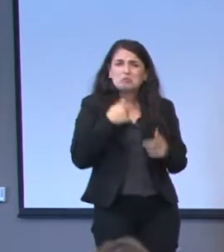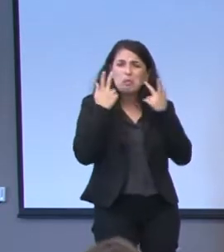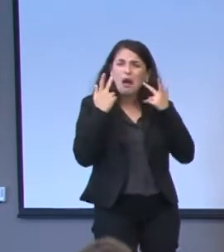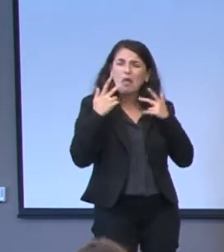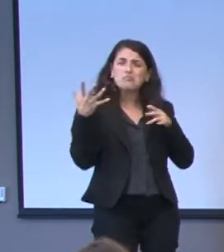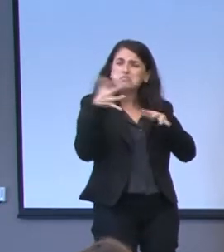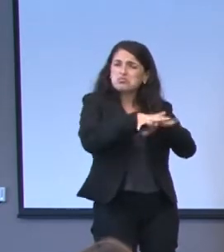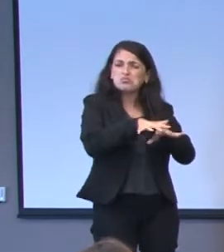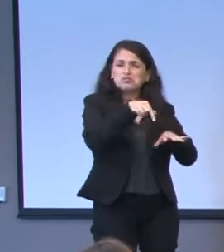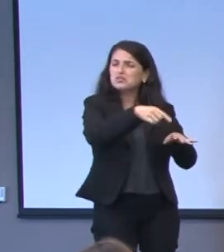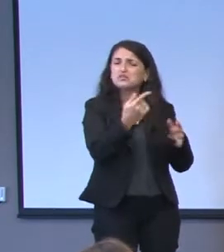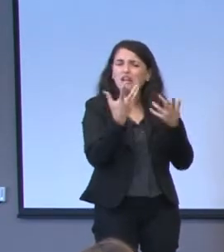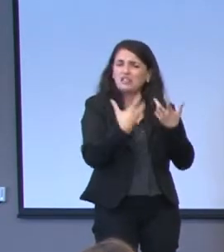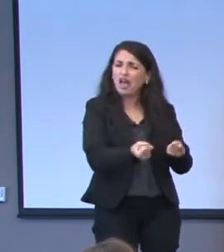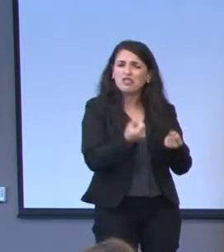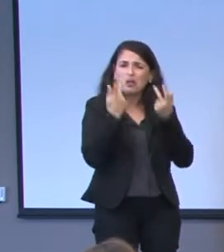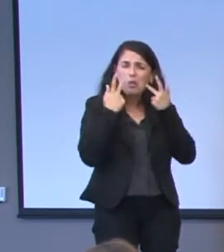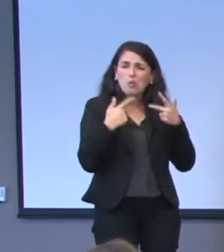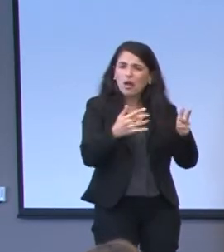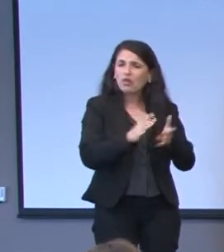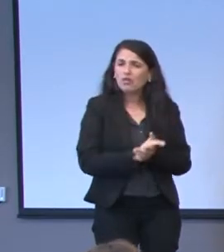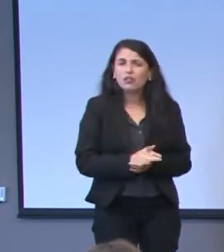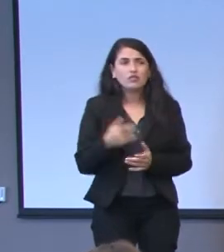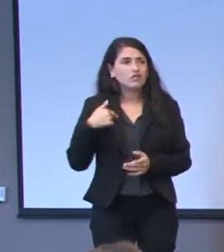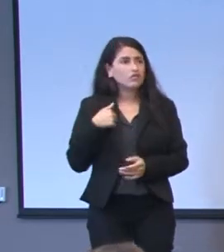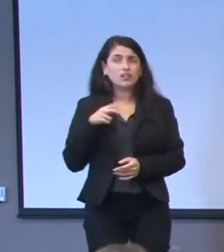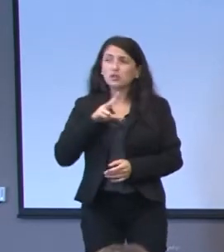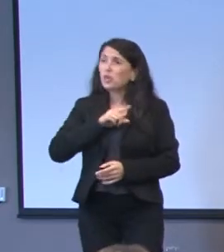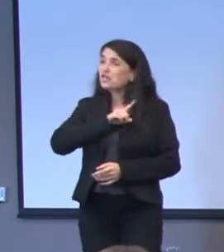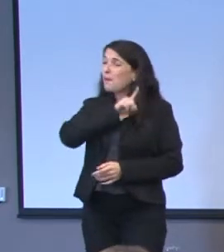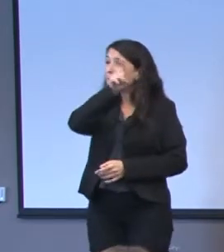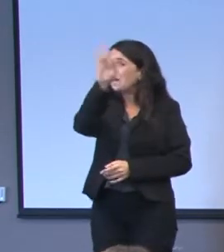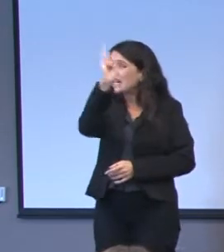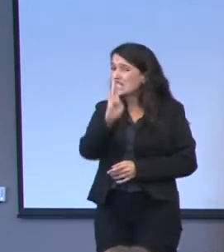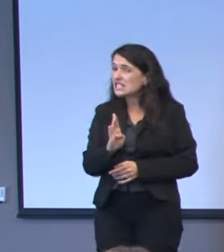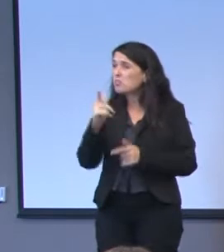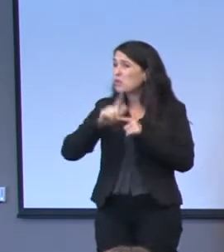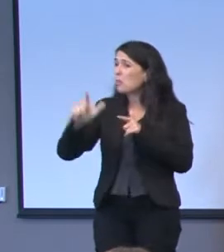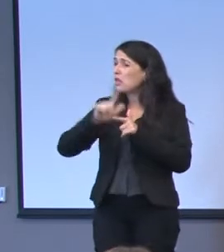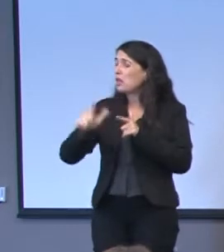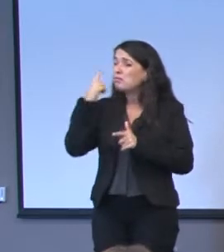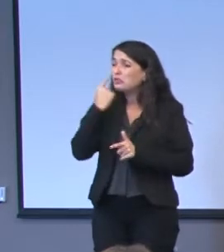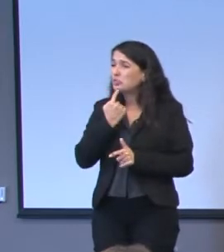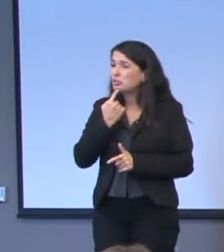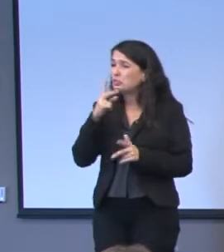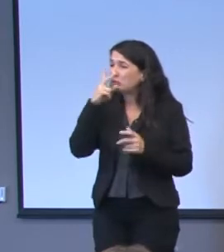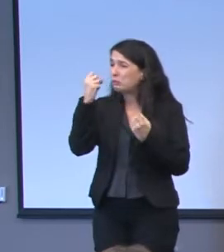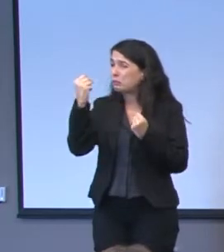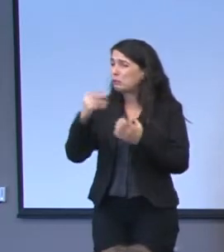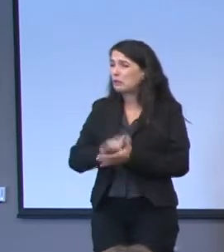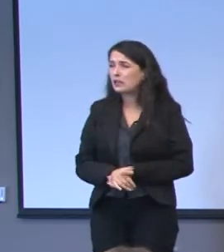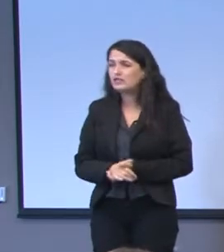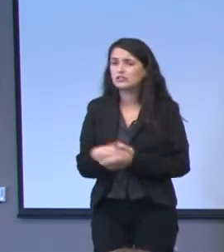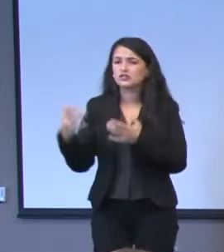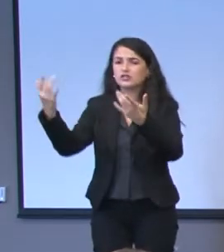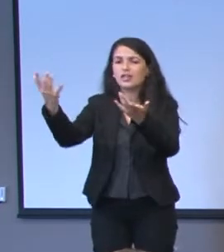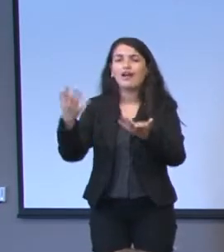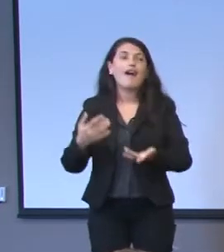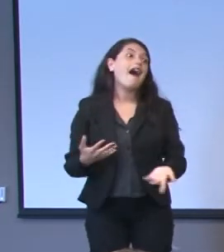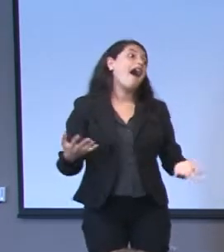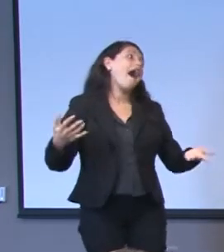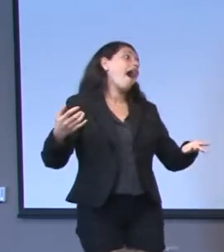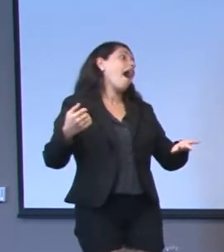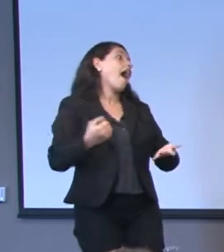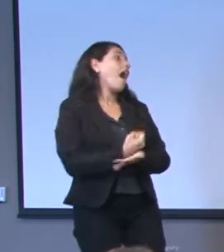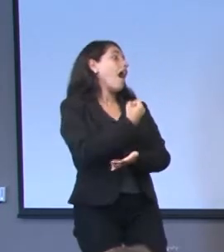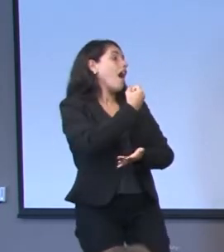questão da comunicação. Eu falei: nossa, porque no Brasil a gente tem muito problema com os surdos. Aí a amiga falou assim: os